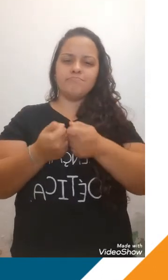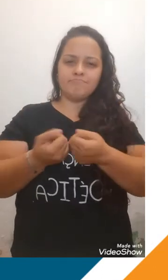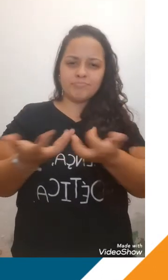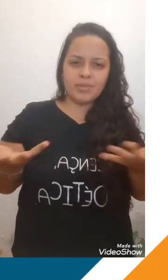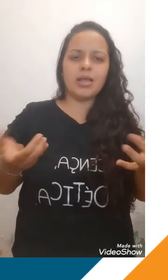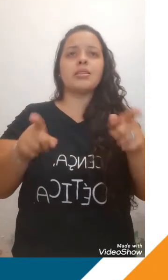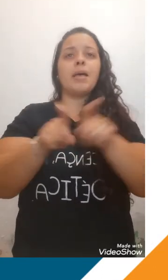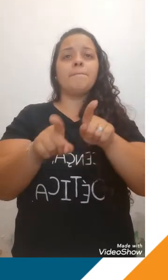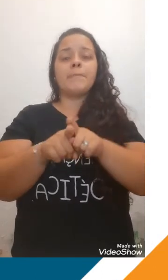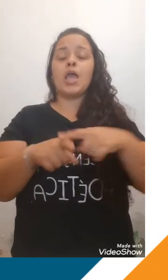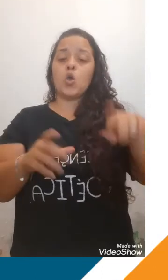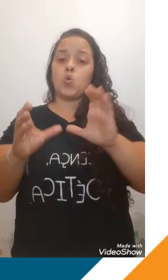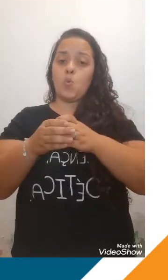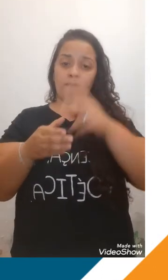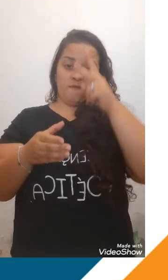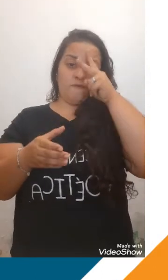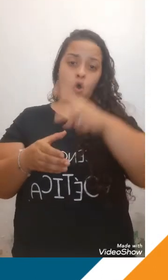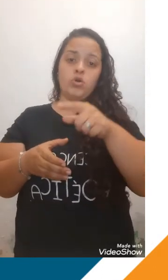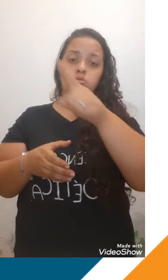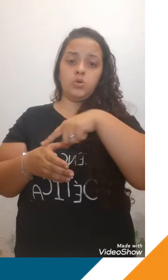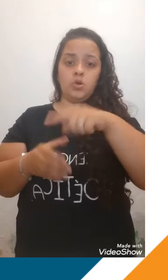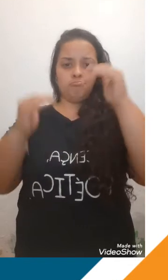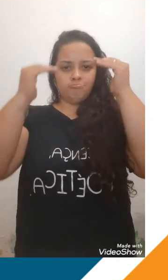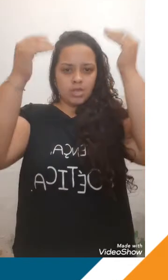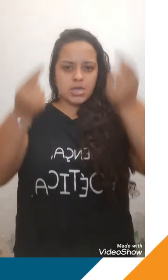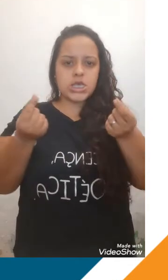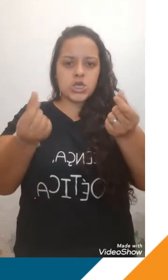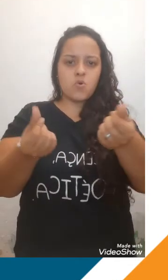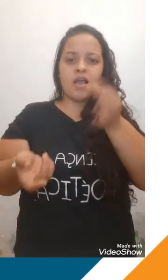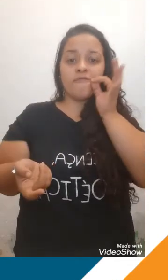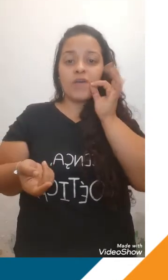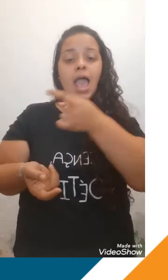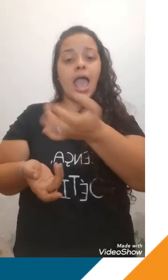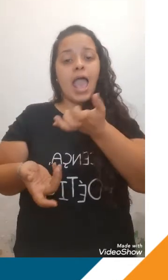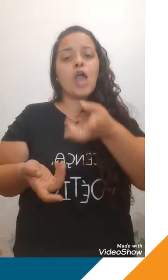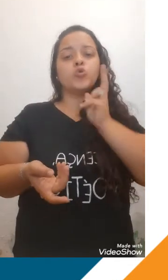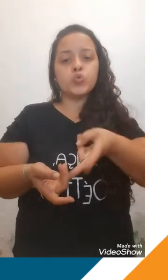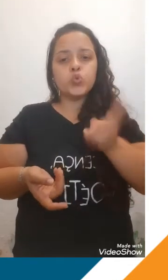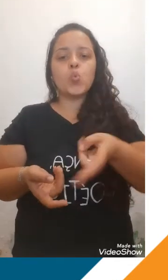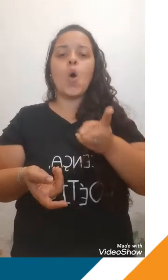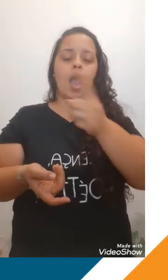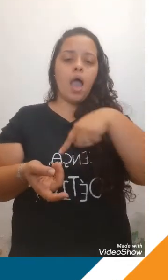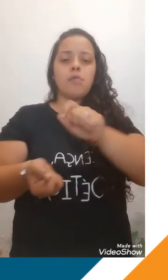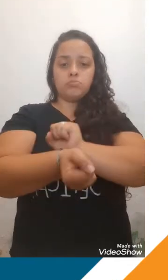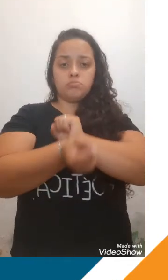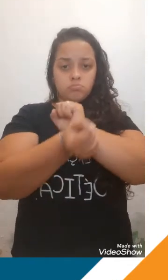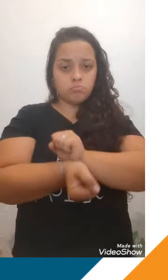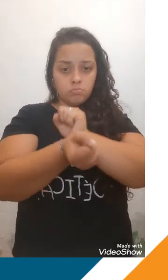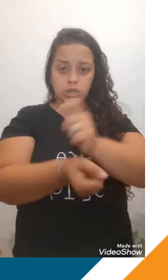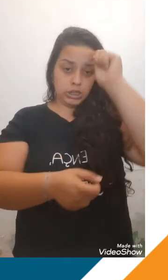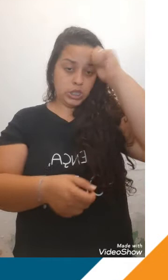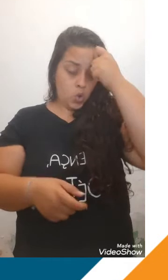poderoso grupo dos Barões do Café, para a qual era fundamental a manutenção da escravidão e do tráfico negreiro.